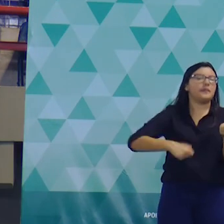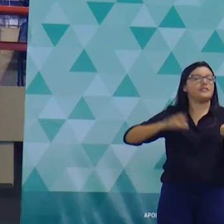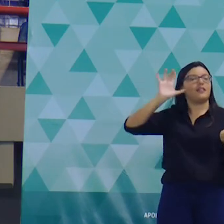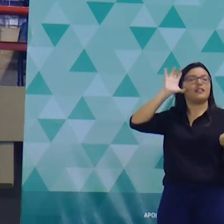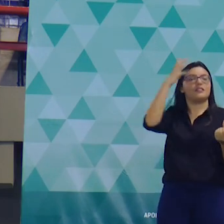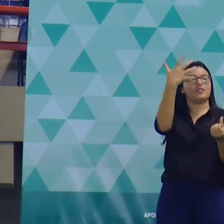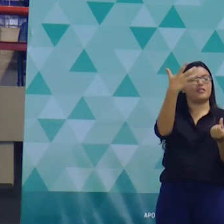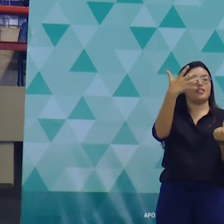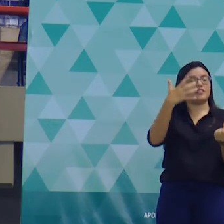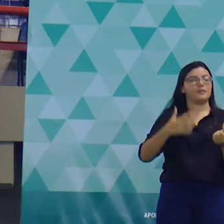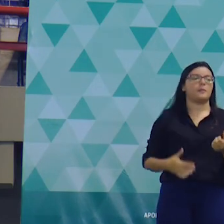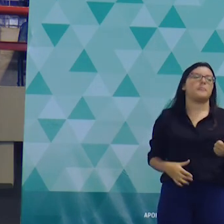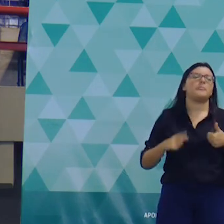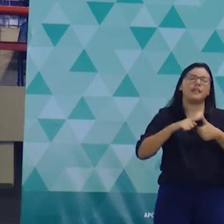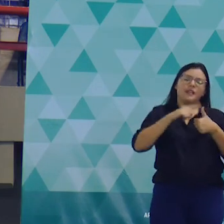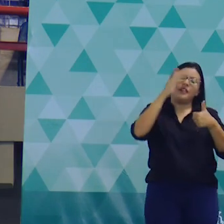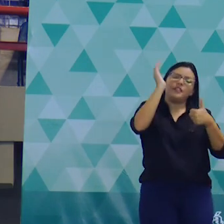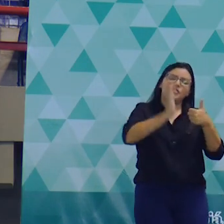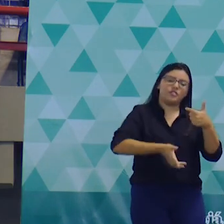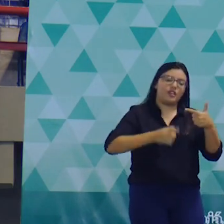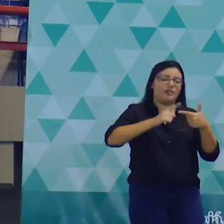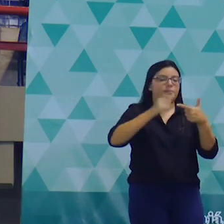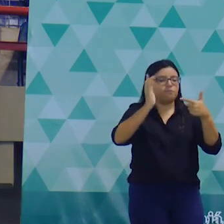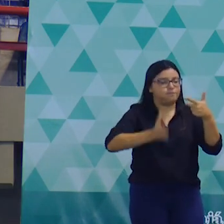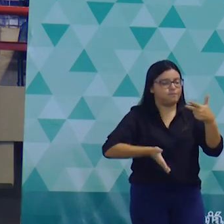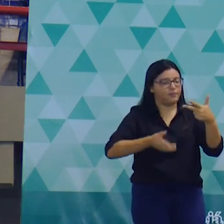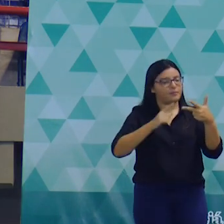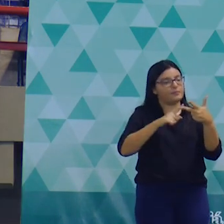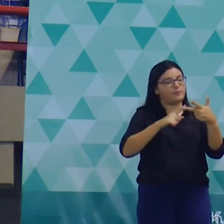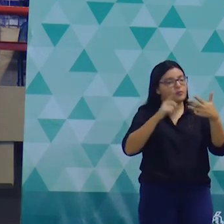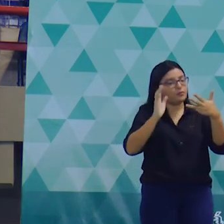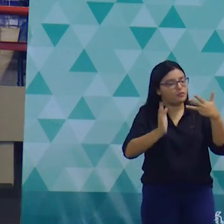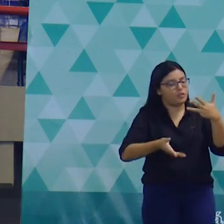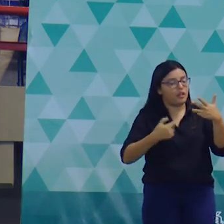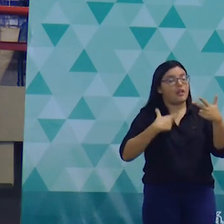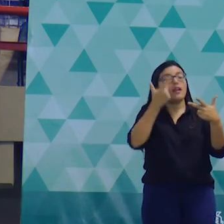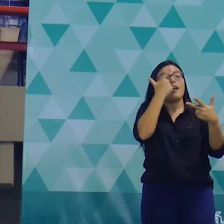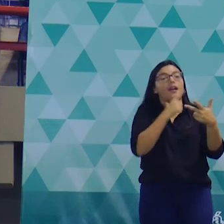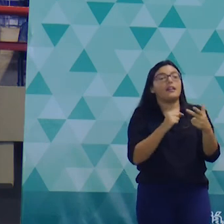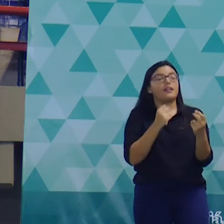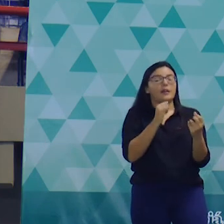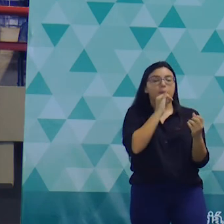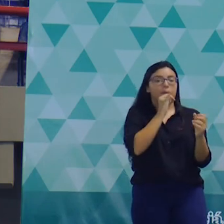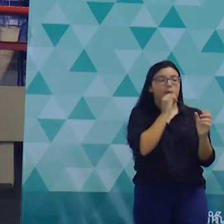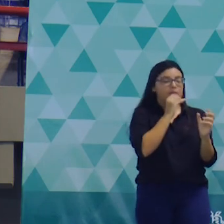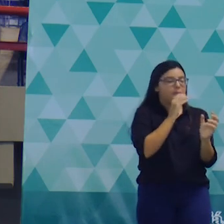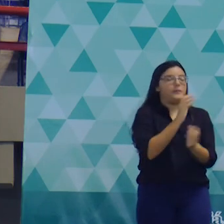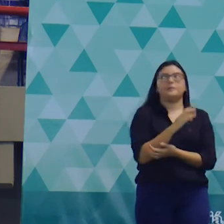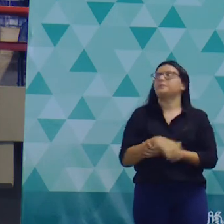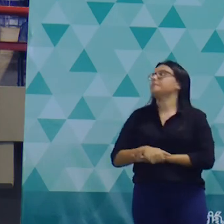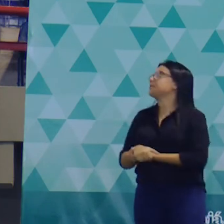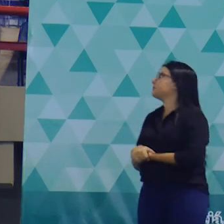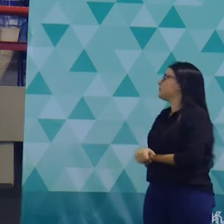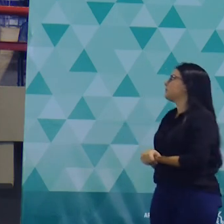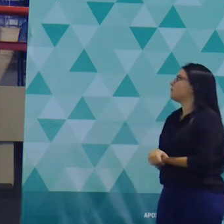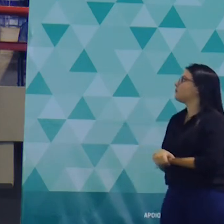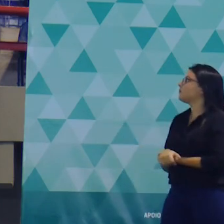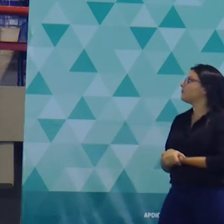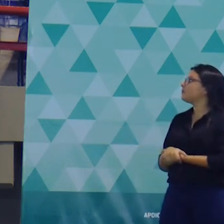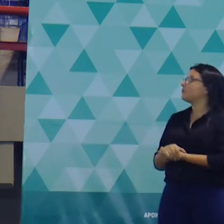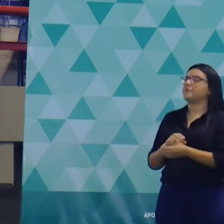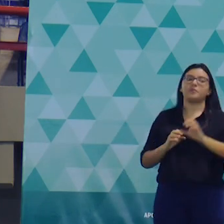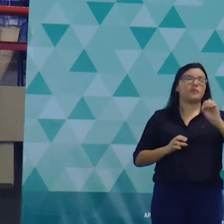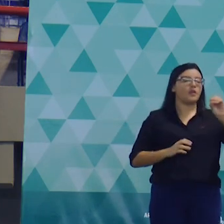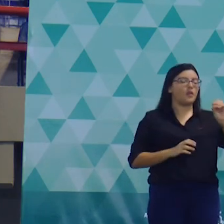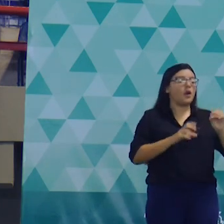balanceada. Eu já tenho um dado e já tenho um pedido. Agora eu vou identificar quem são os dois envolvidos no problema. O óxido